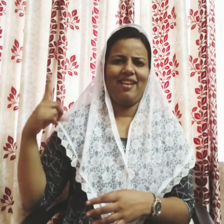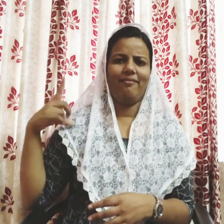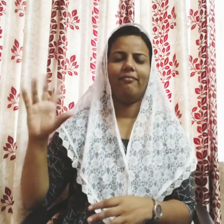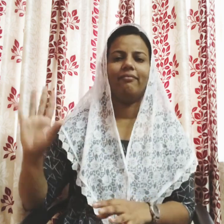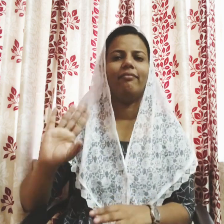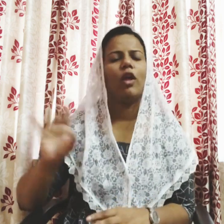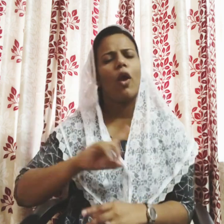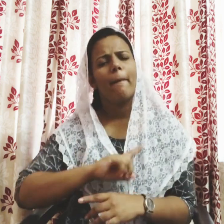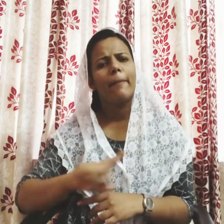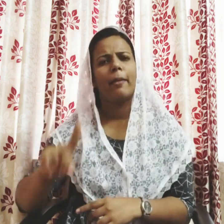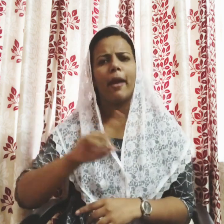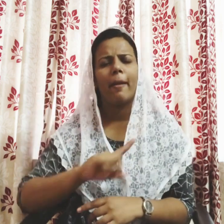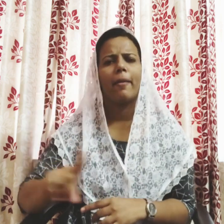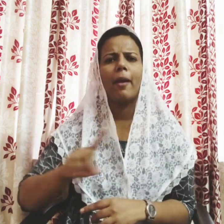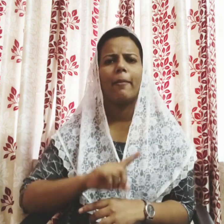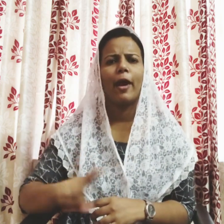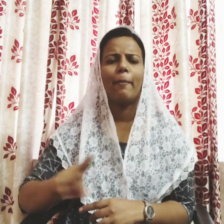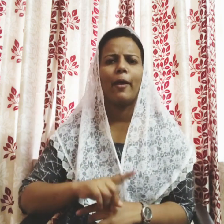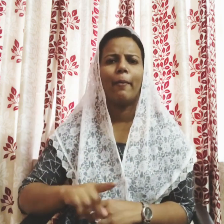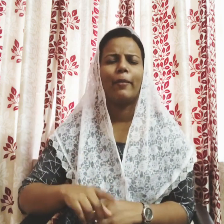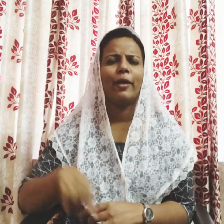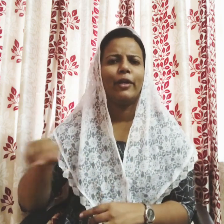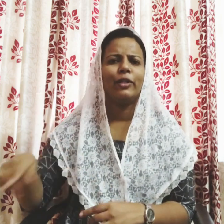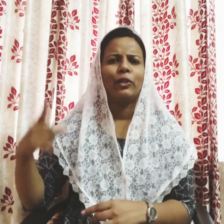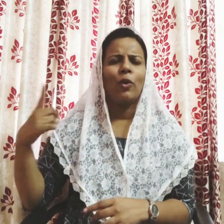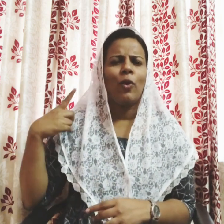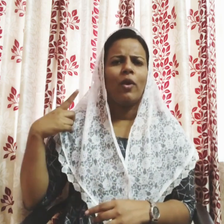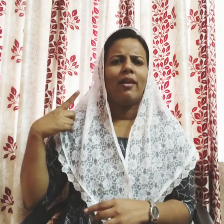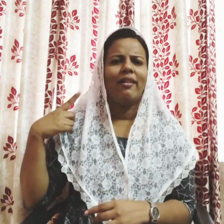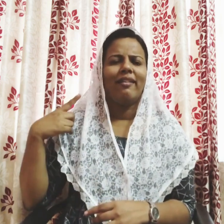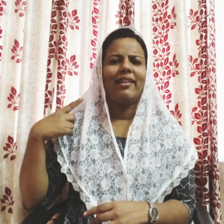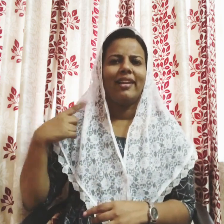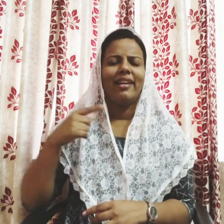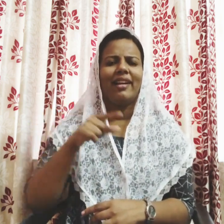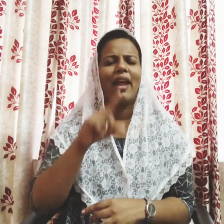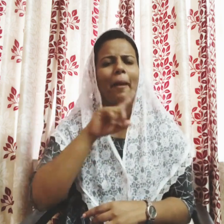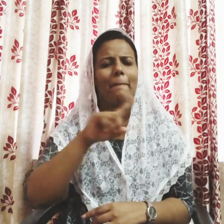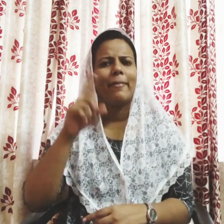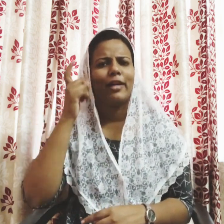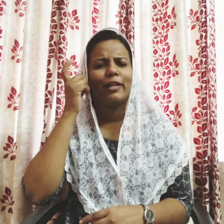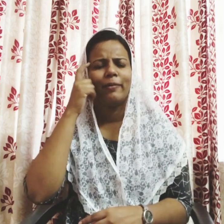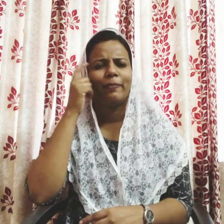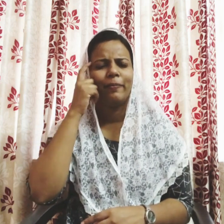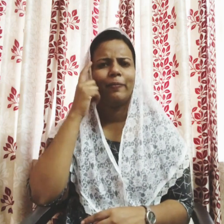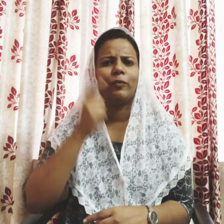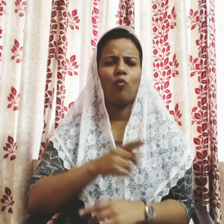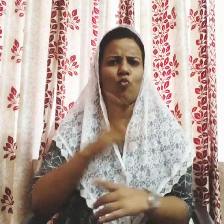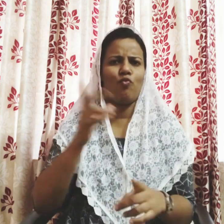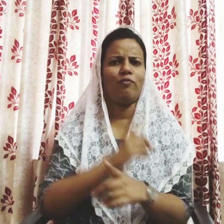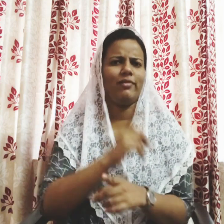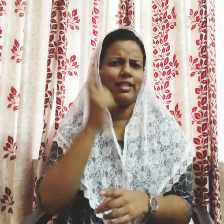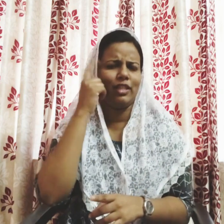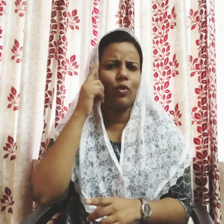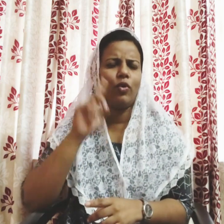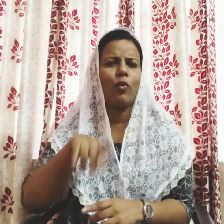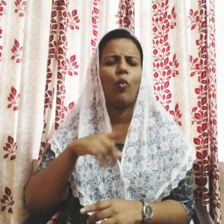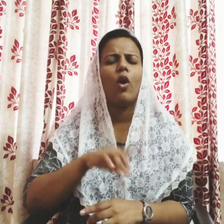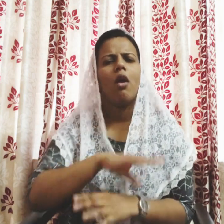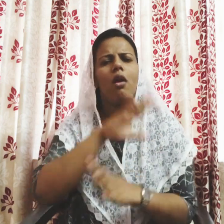മീൻ നിരന്തരം അങ്ങനെ സംഭവിക്കുമ്പോൾ ഈ സെക്യൂരിറ്റി ഗാർഡിൻ്റെ മനസ്സിൽ എന്നും ഇദ്ദേഹത്തെക്കുറിച്ചുള്ള ചിന്തയുണ്ട്. ഒരു ദിവസം രാത്രിയിൽ അവൻ ഡ്യൂട്ടി കഴിഞ്ഞു,